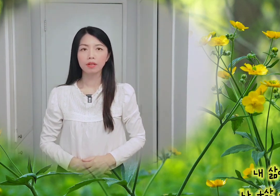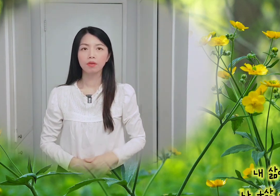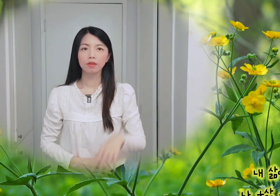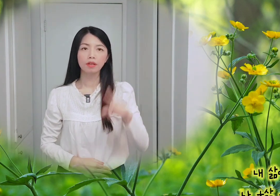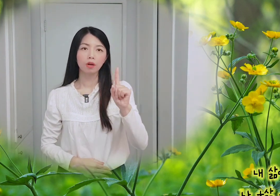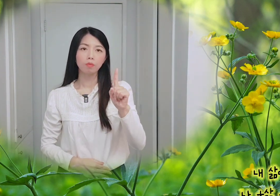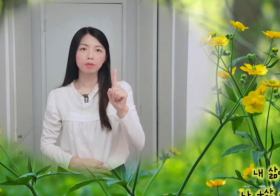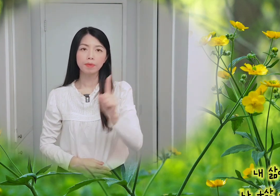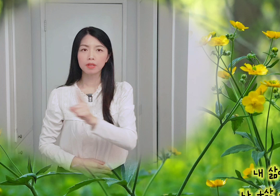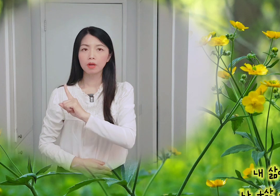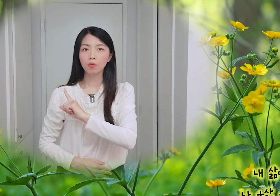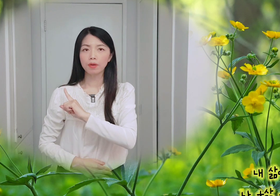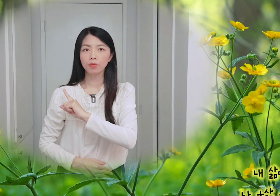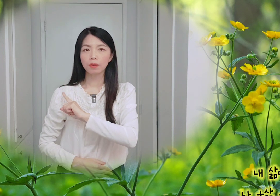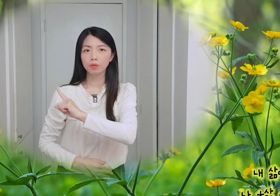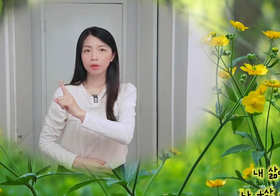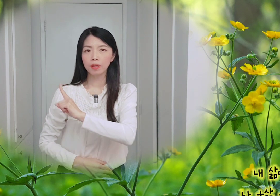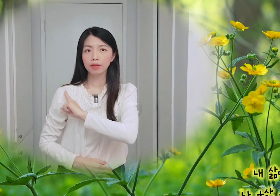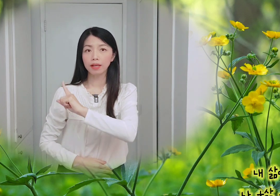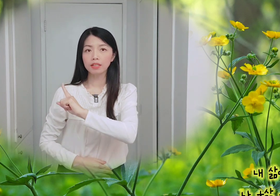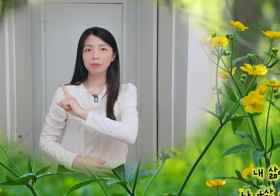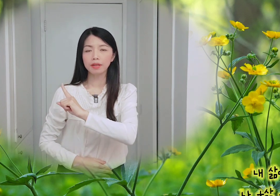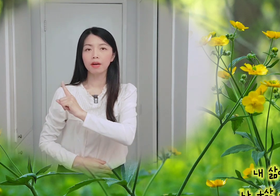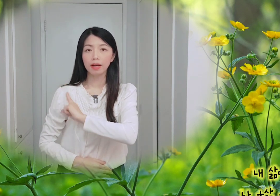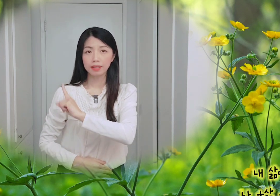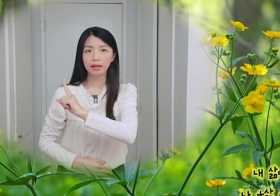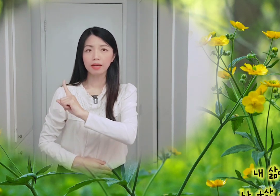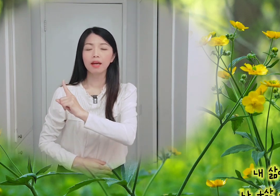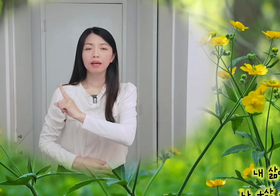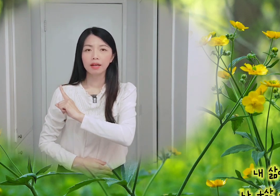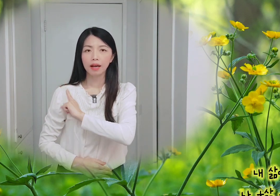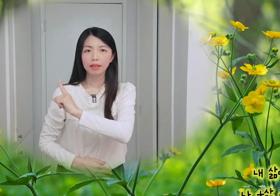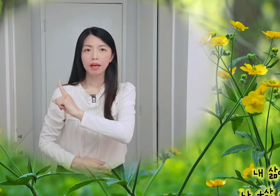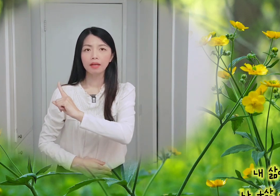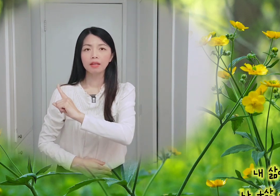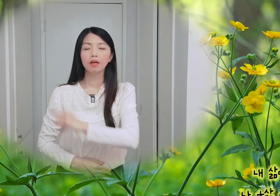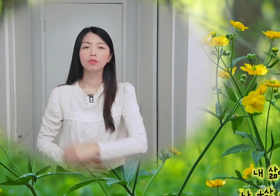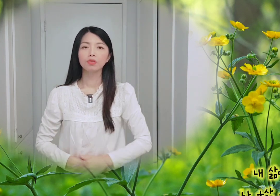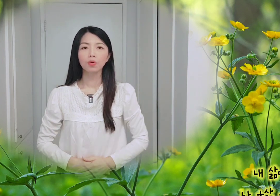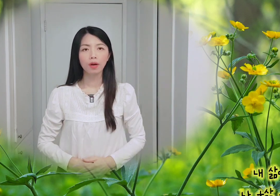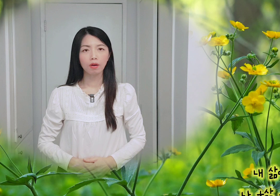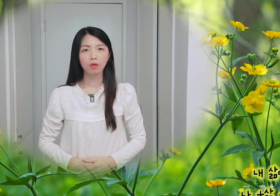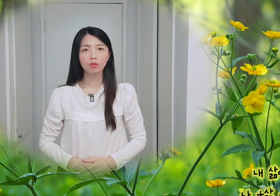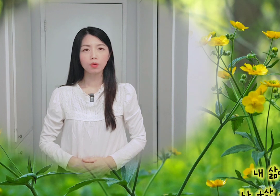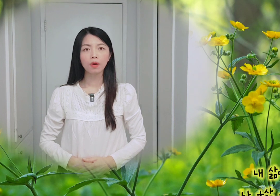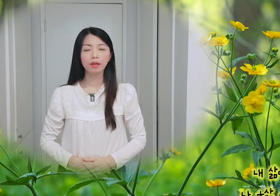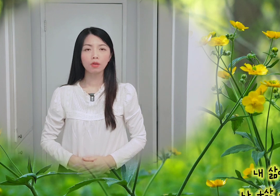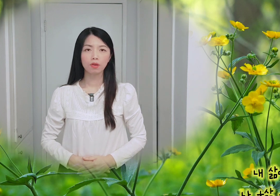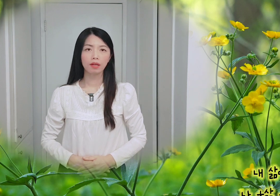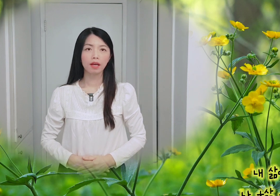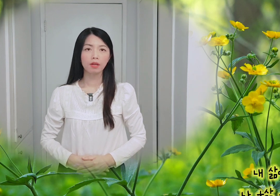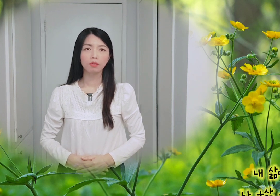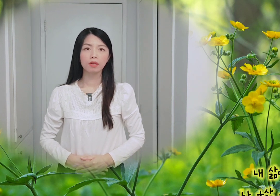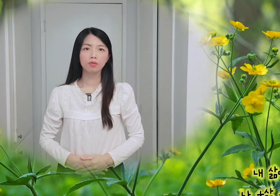가장이라고 하는 뜻의 수어는 검지만 피셔서 왼쪽 어깨 쪽에 탁 치시면 돼요. 가장 중요한 건,